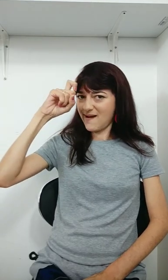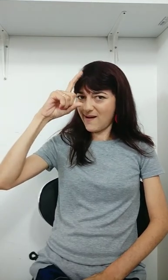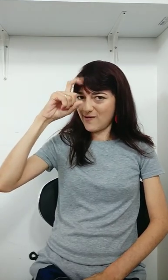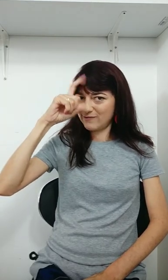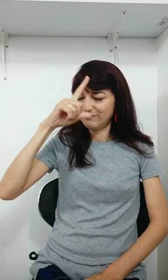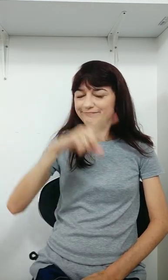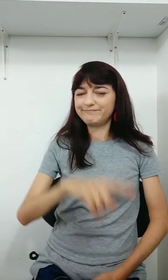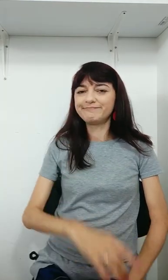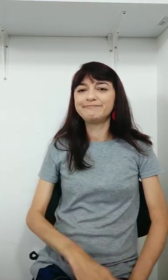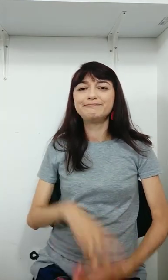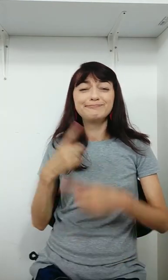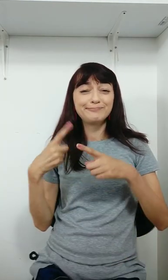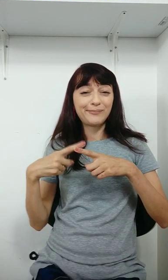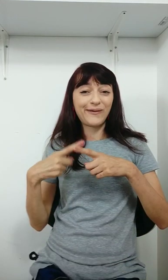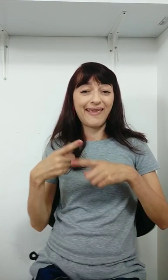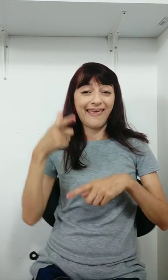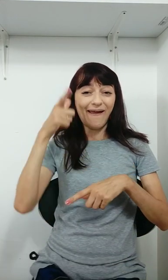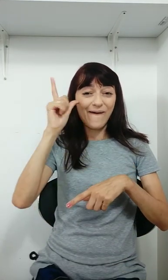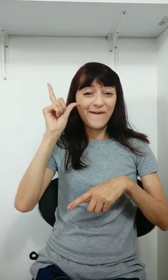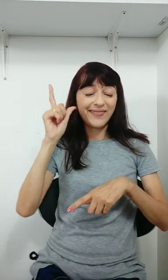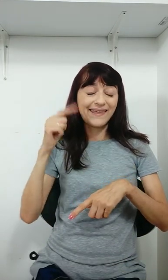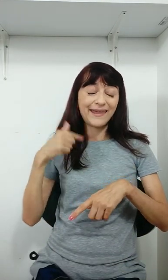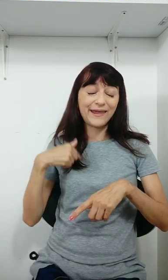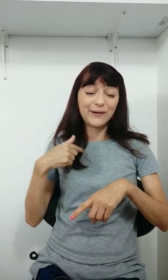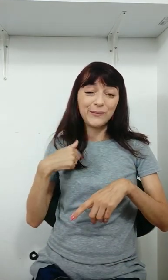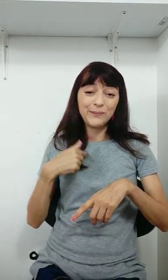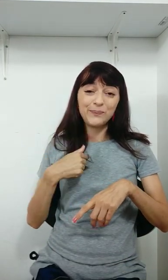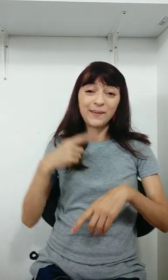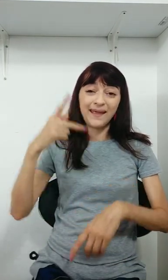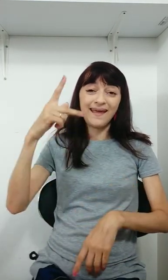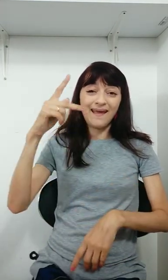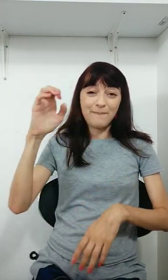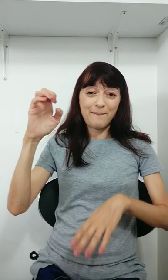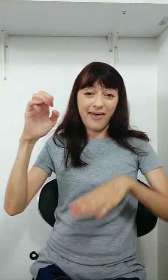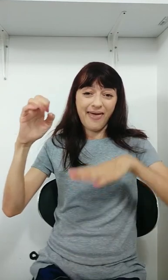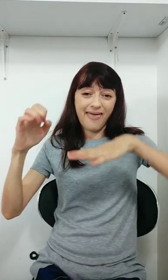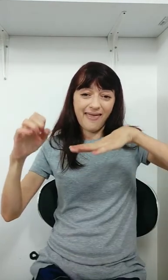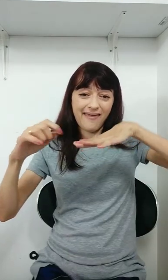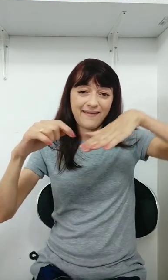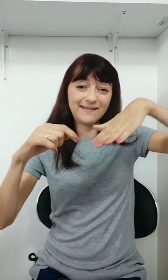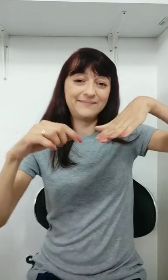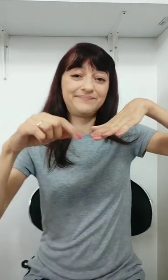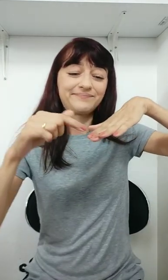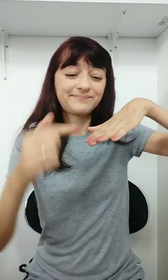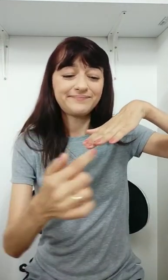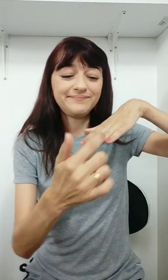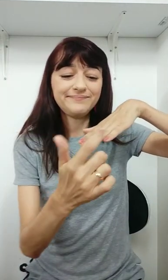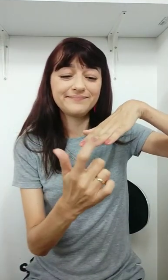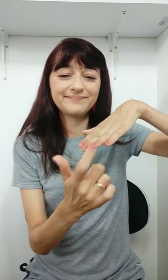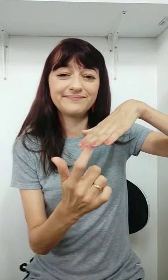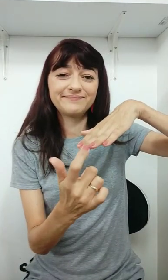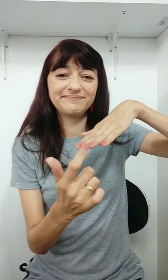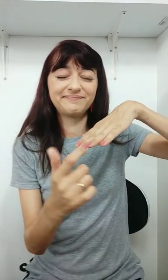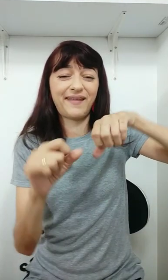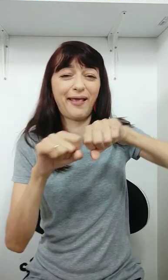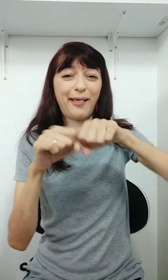até o hospital, né? Porque ontem aconteceu um negócio comigo, né? Eu bati o meu pé, tá? Olha só. E